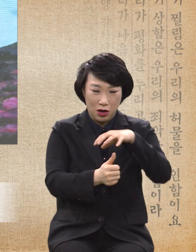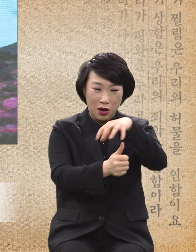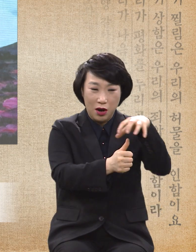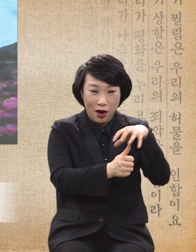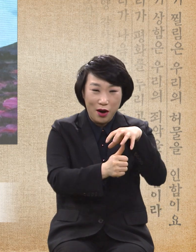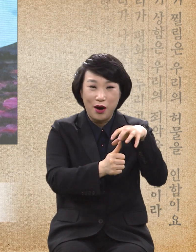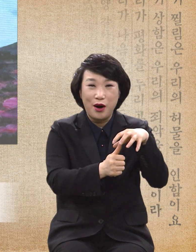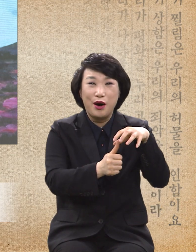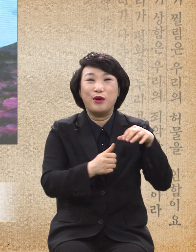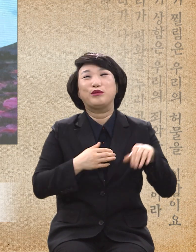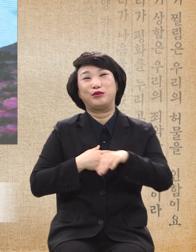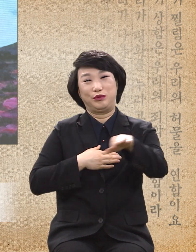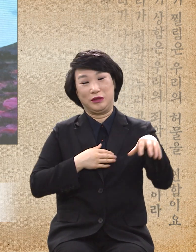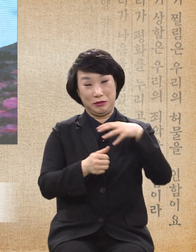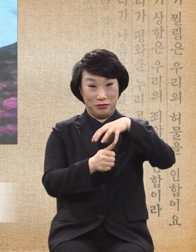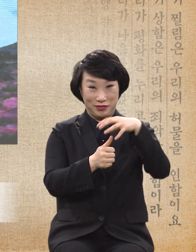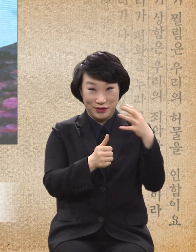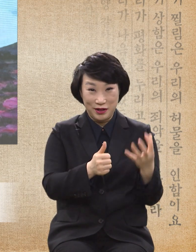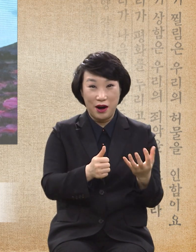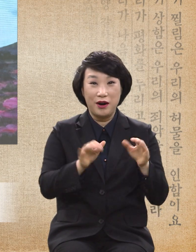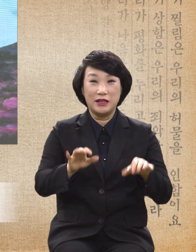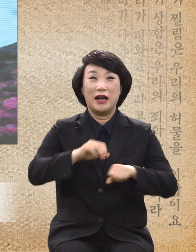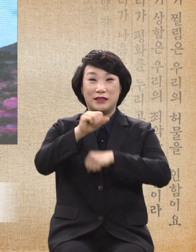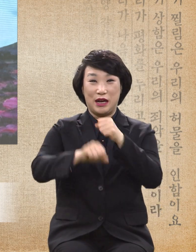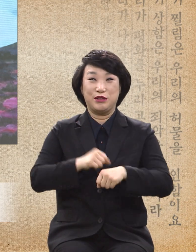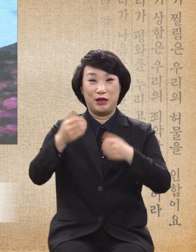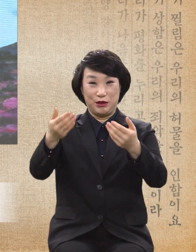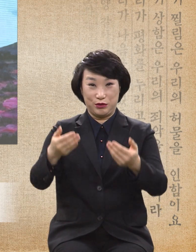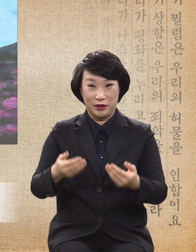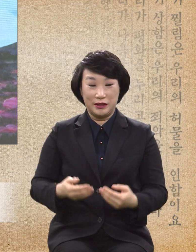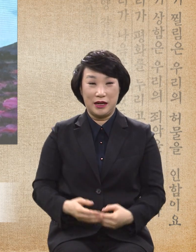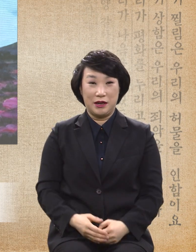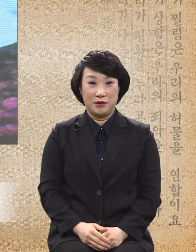결박당한 자들을 풀어 자유케 했다는 것입니다.